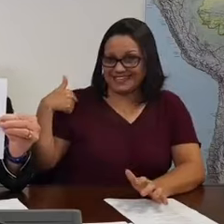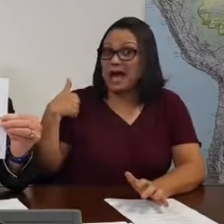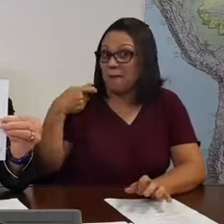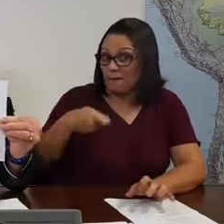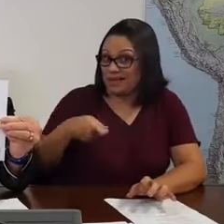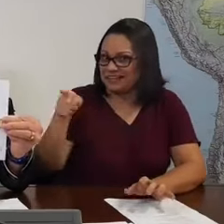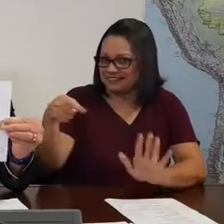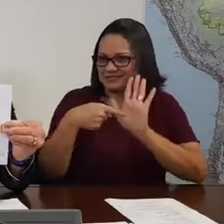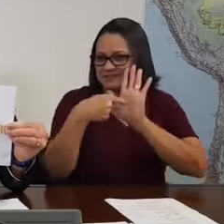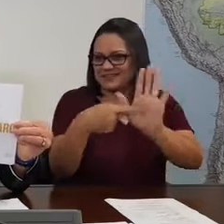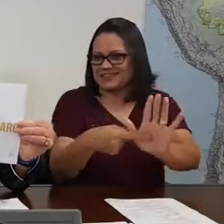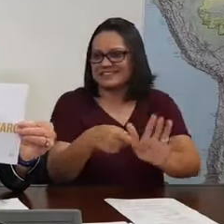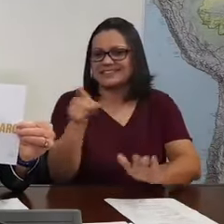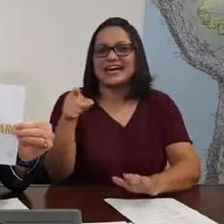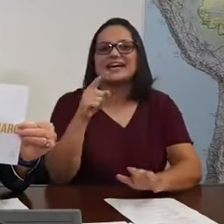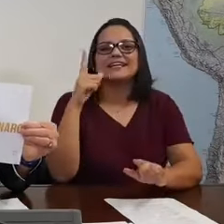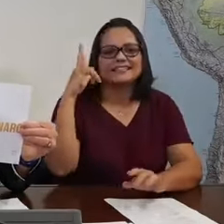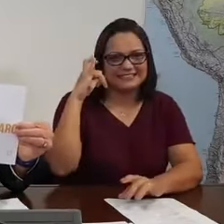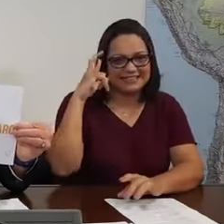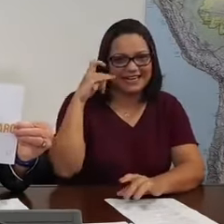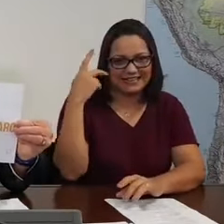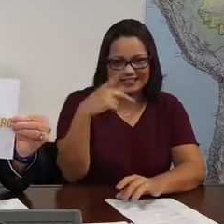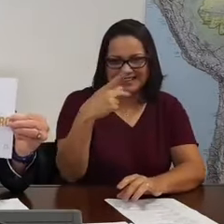Michele. Está aqui o Instagram dela,